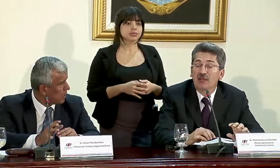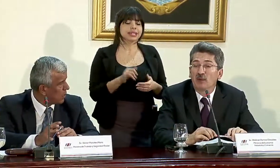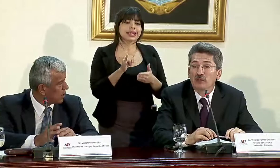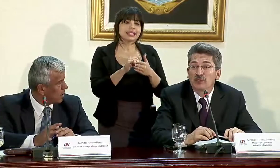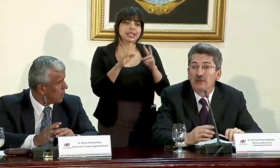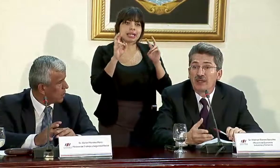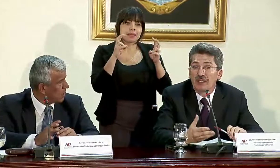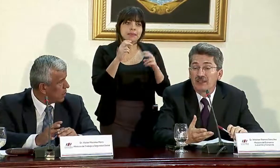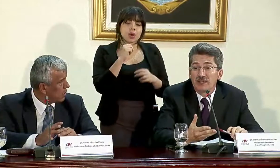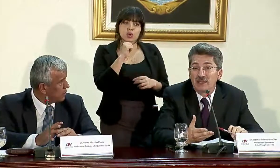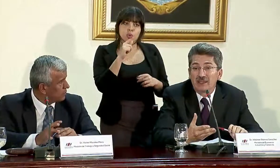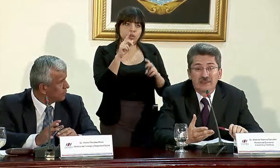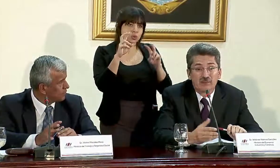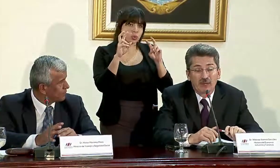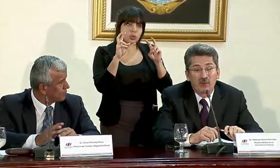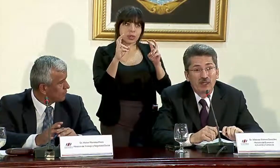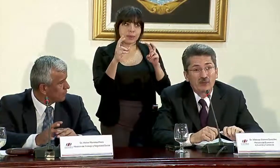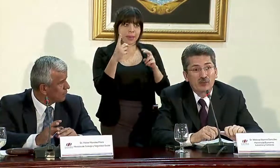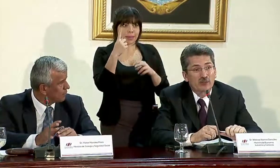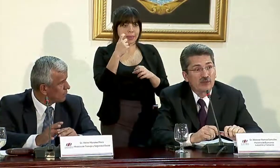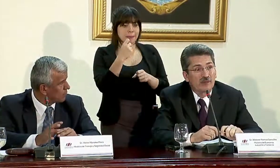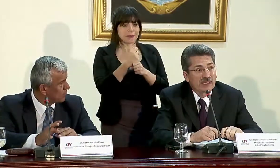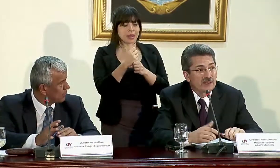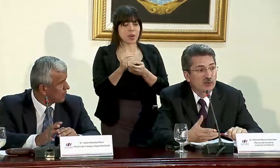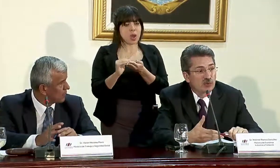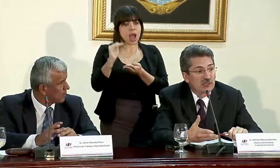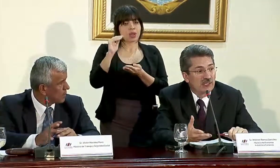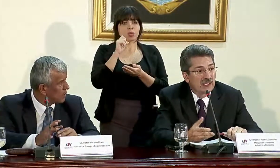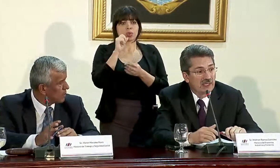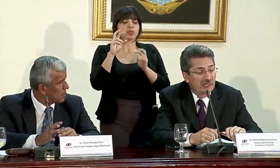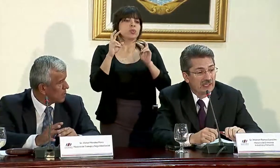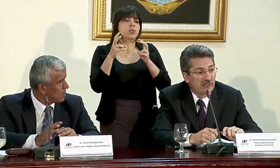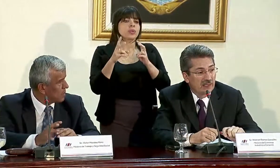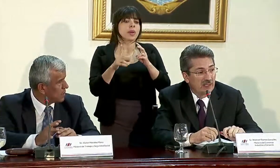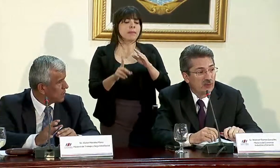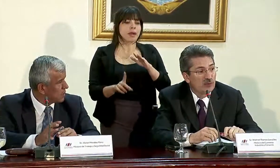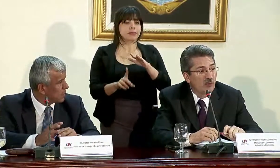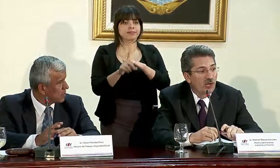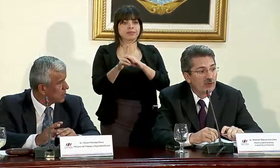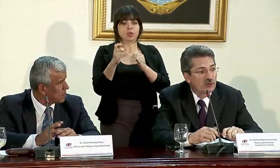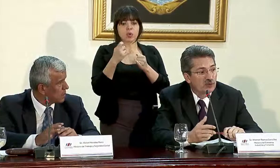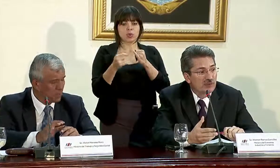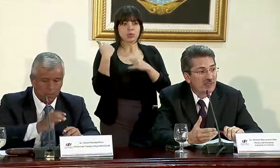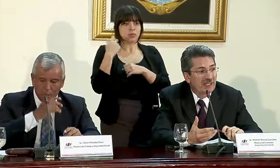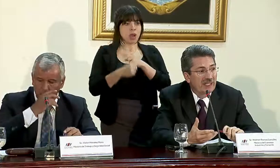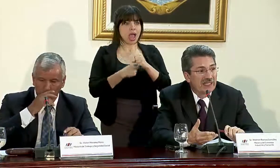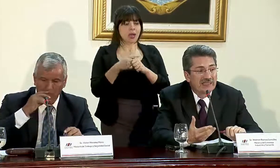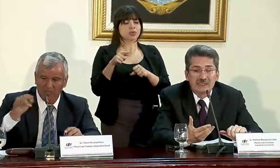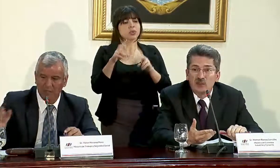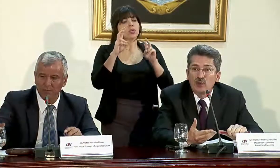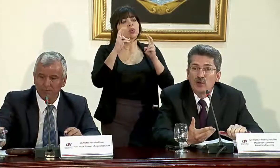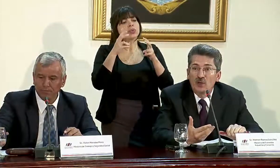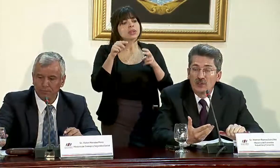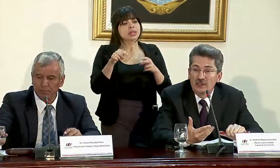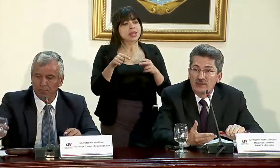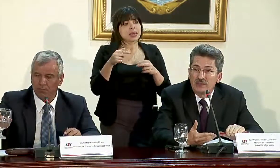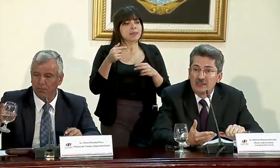Este tema no es un tema del desempleo alto, no es un tema que se suscita en el último año, es un tema que ha